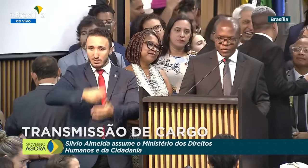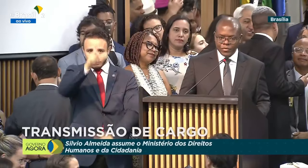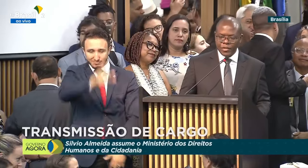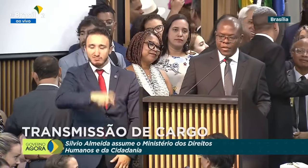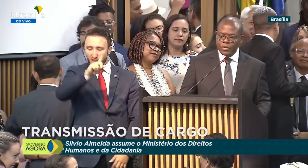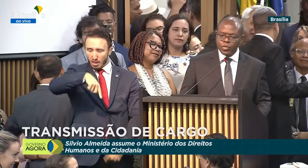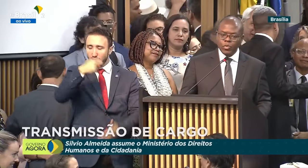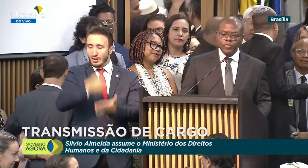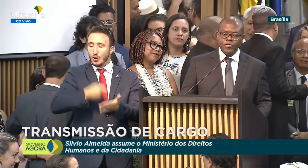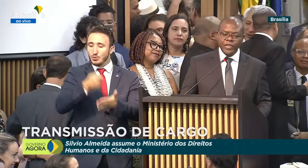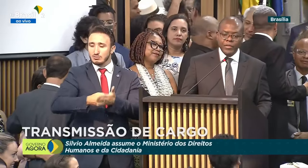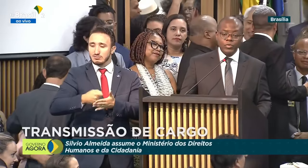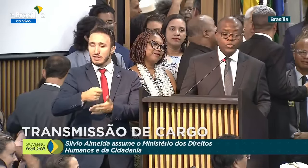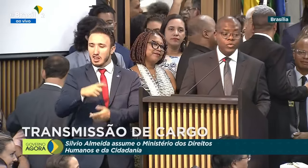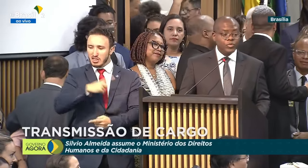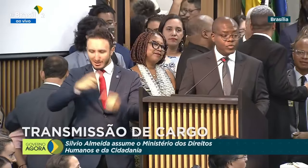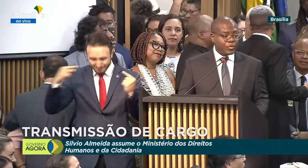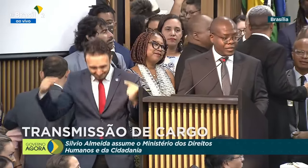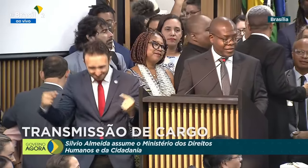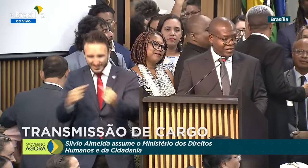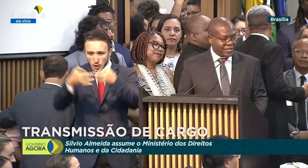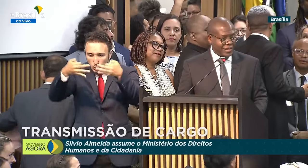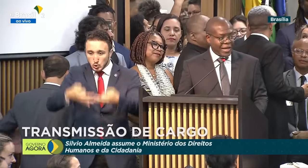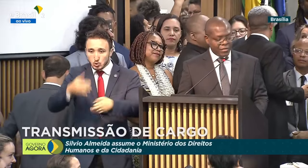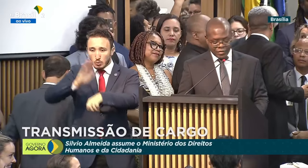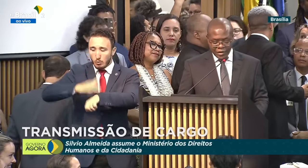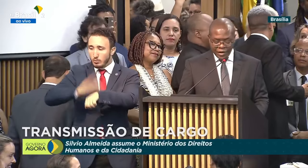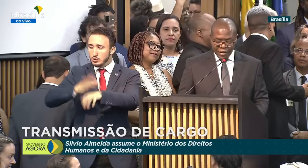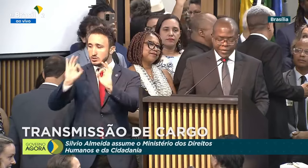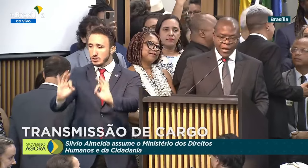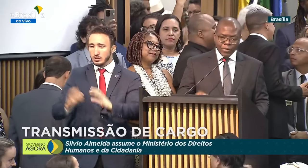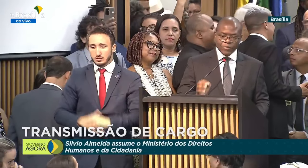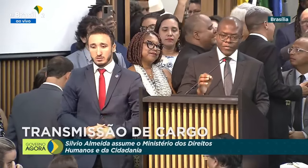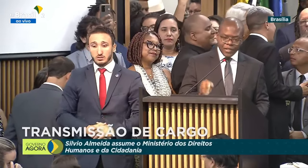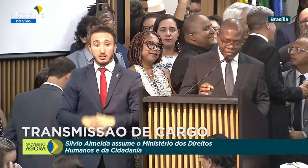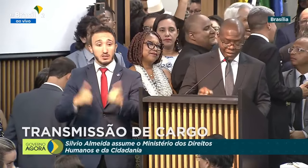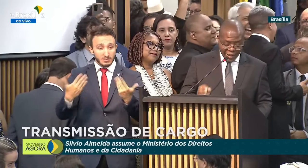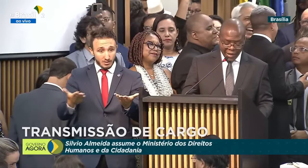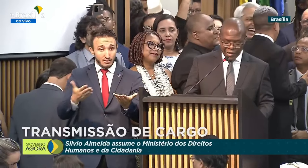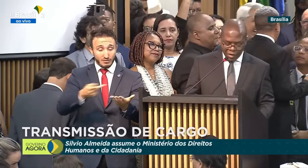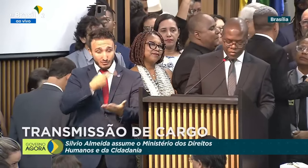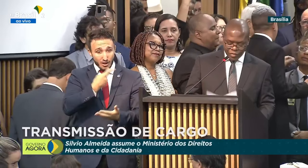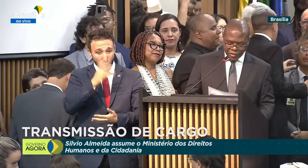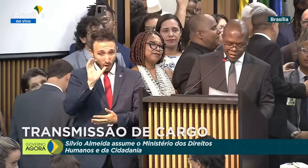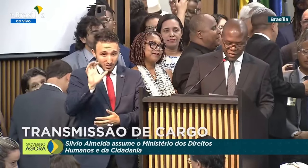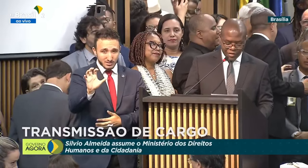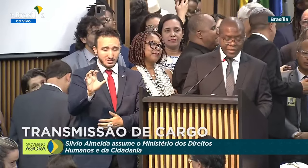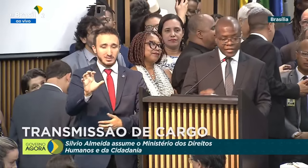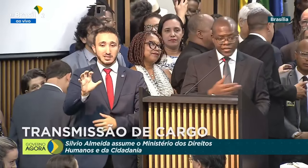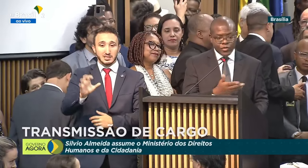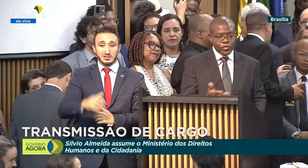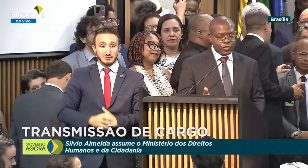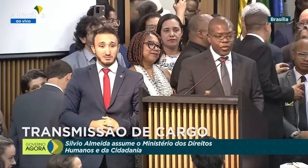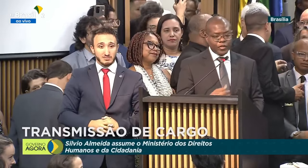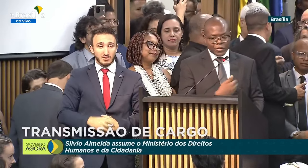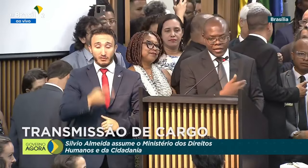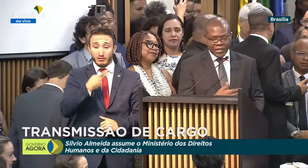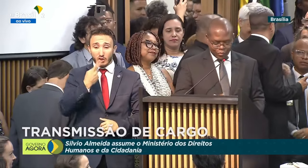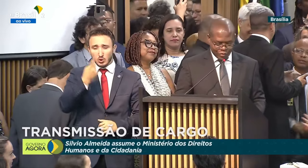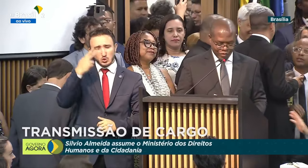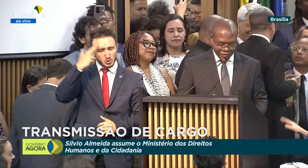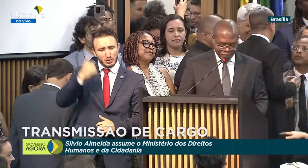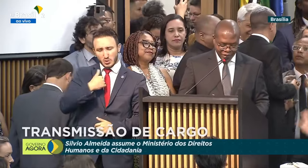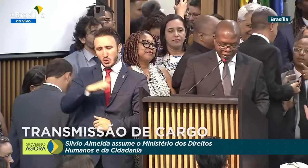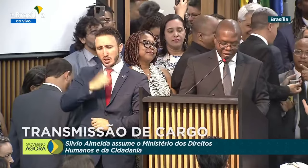luta do conflito Justo quando necessário Então disse ele olha só o que ele disse ele disse que tinha um sonho